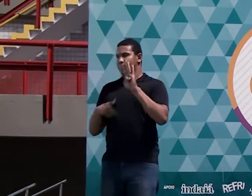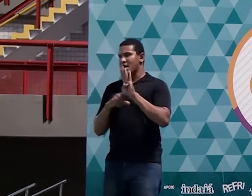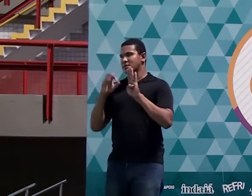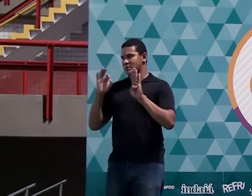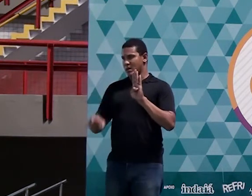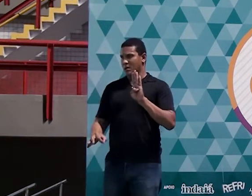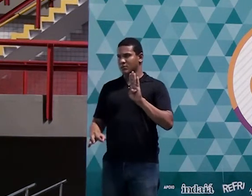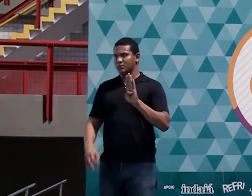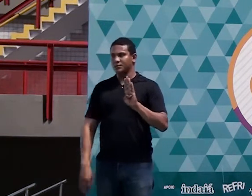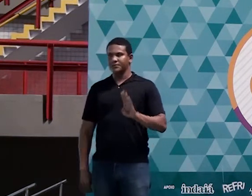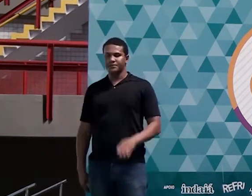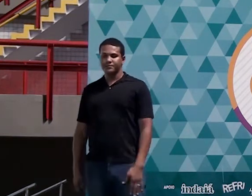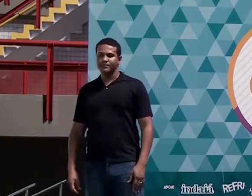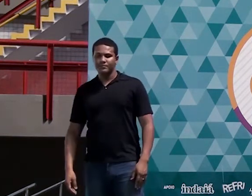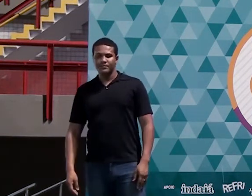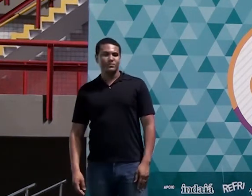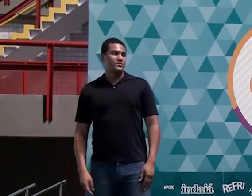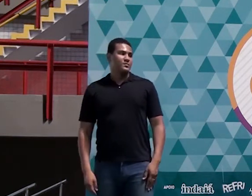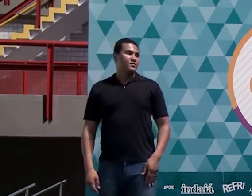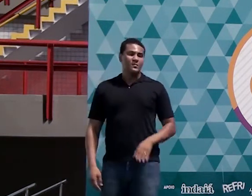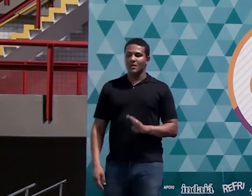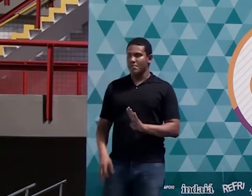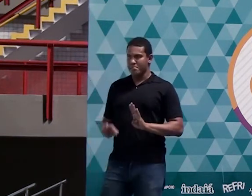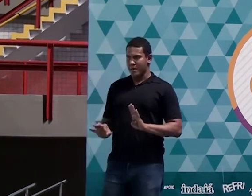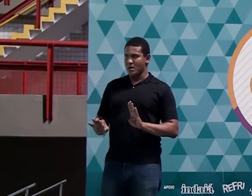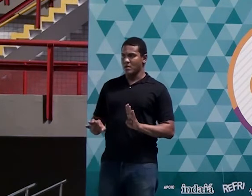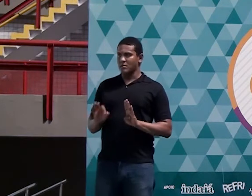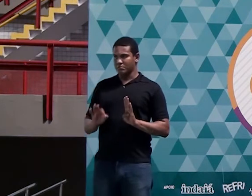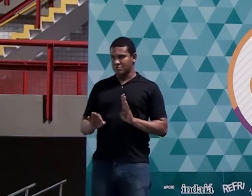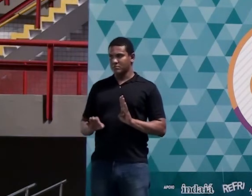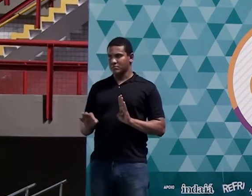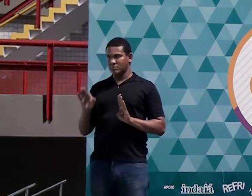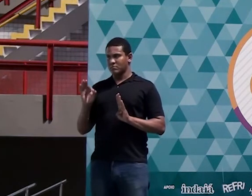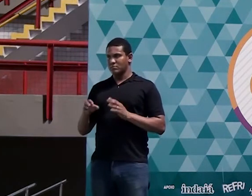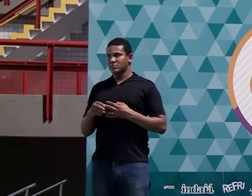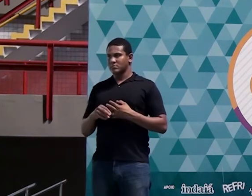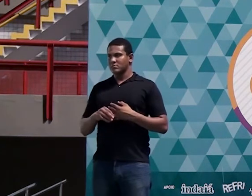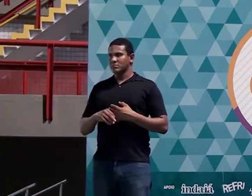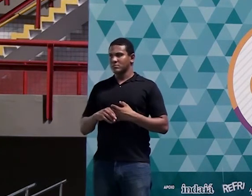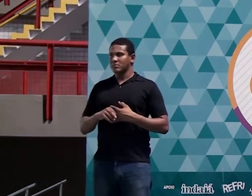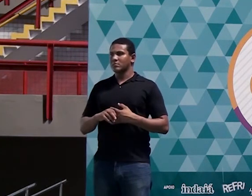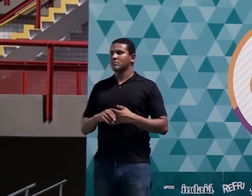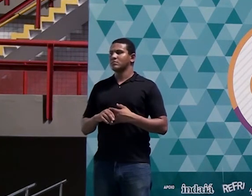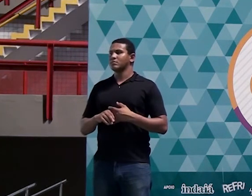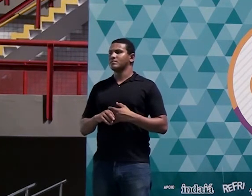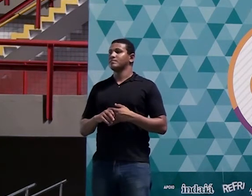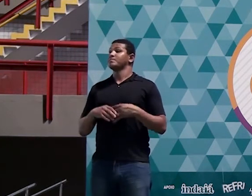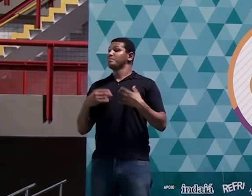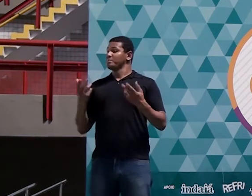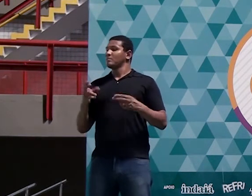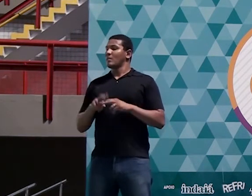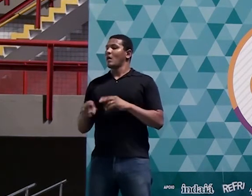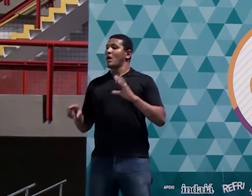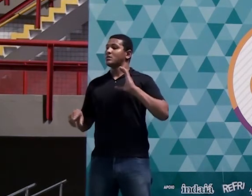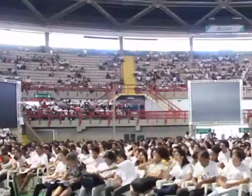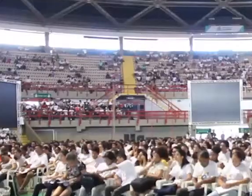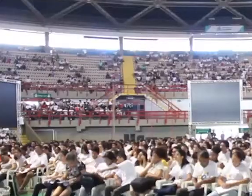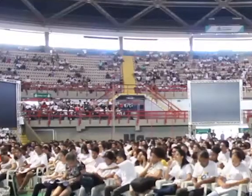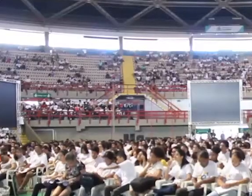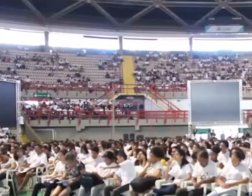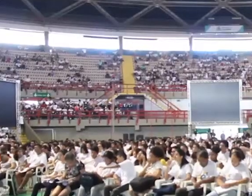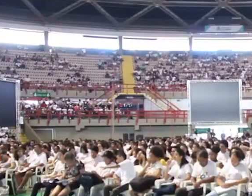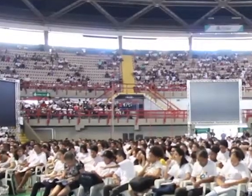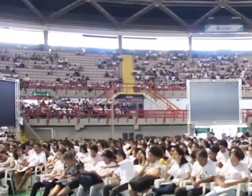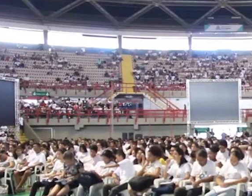bola. O C diz que teve uma subordinação econômica com relação aos camponeses e política com relação aos